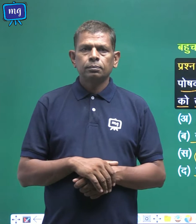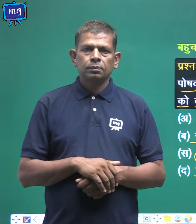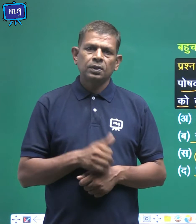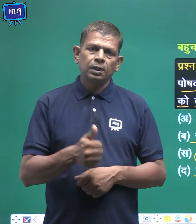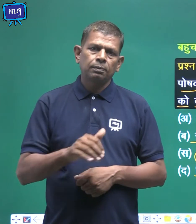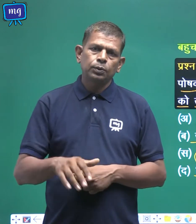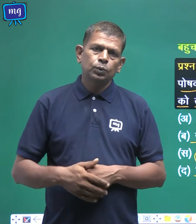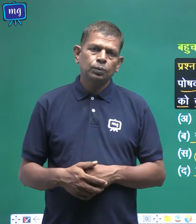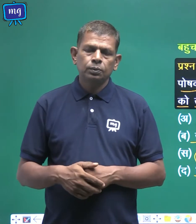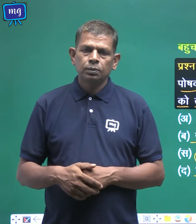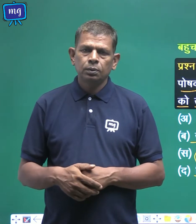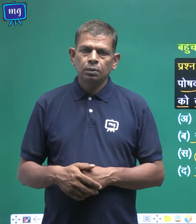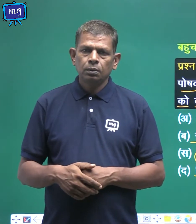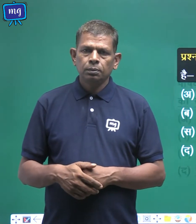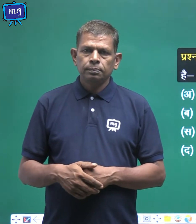ठीक है बच्चों।